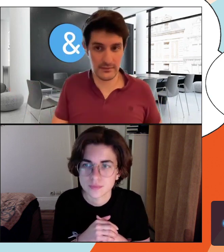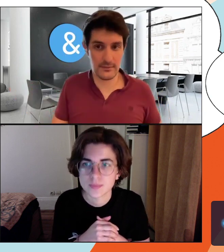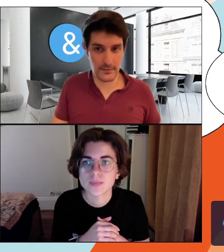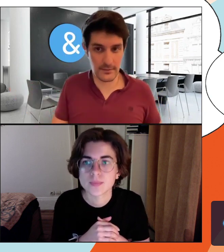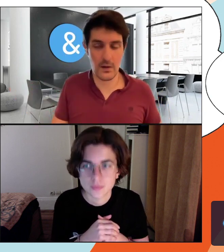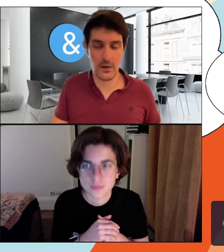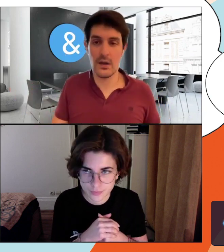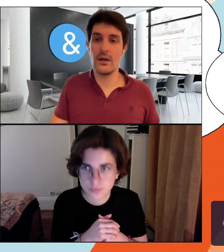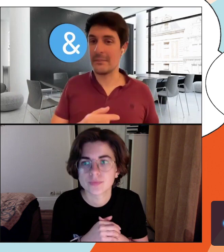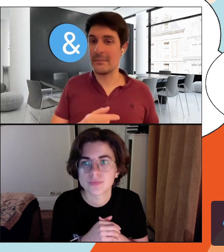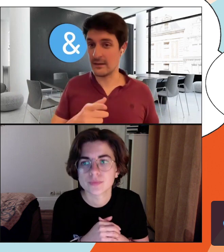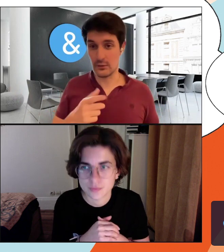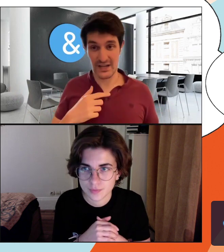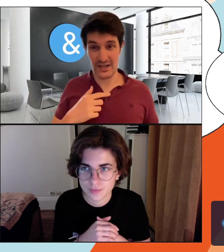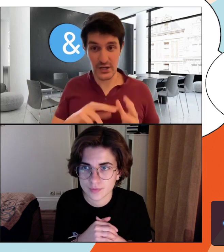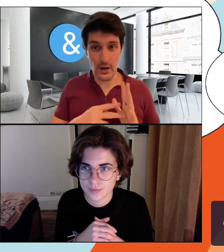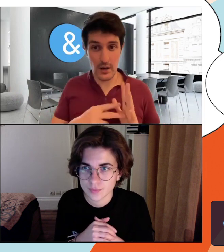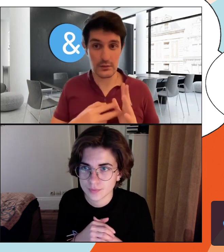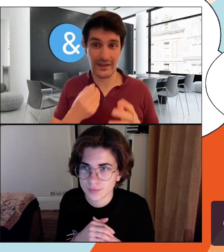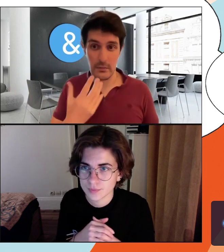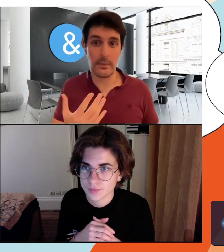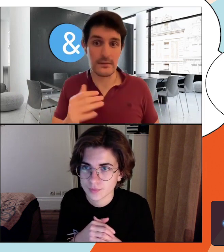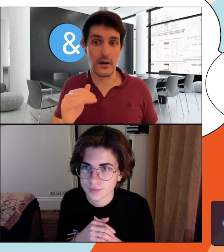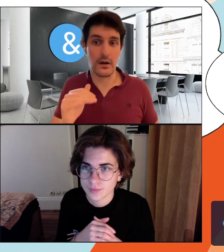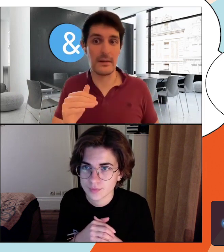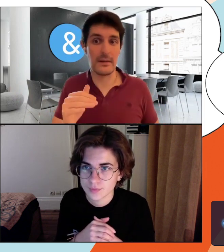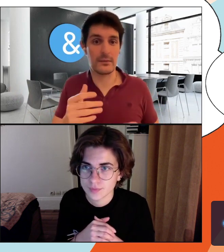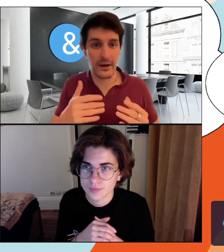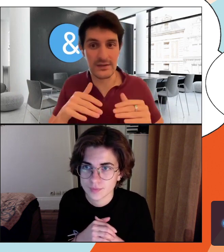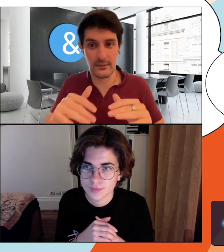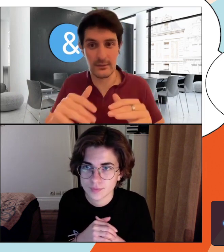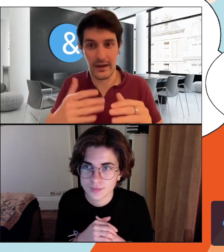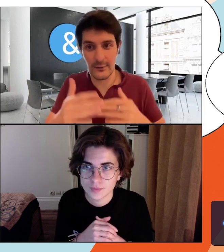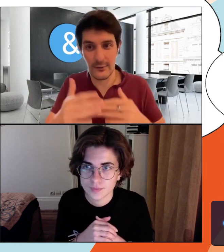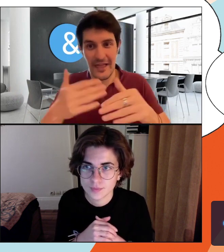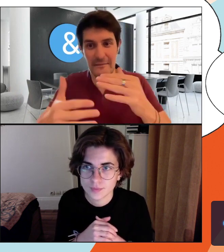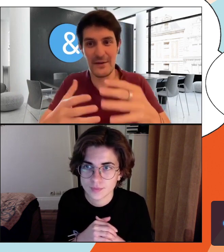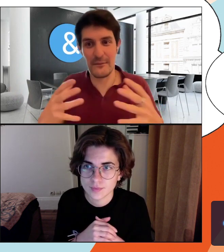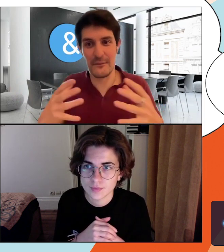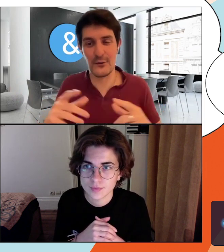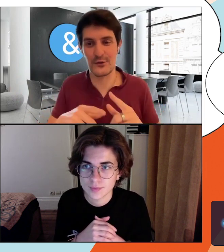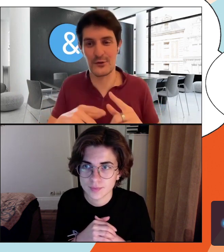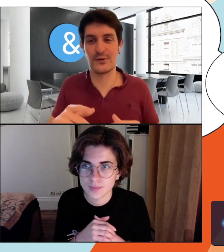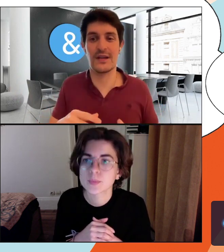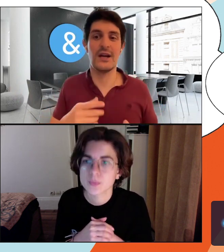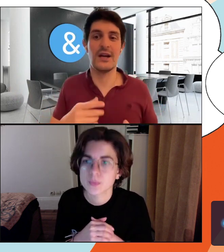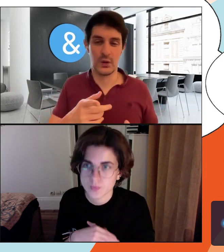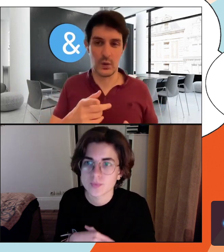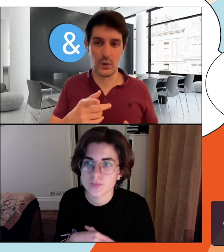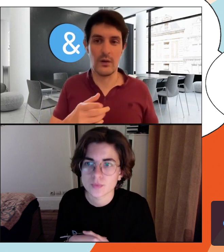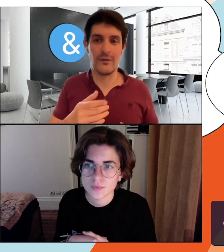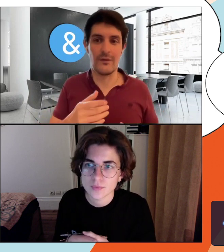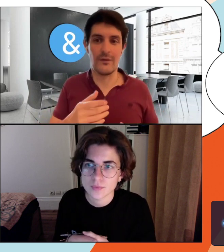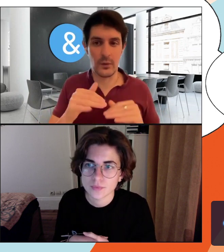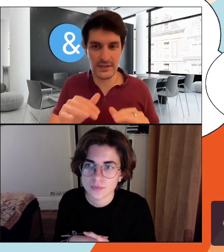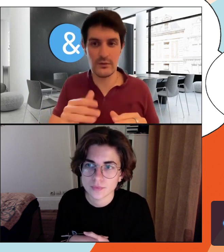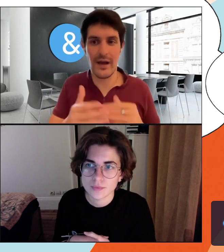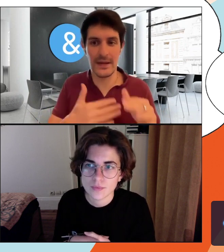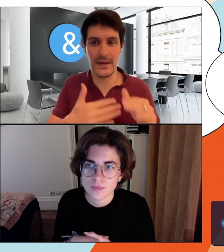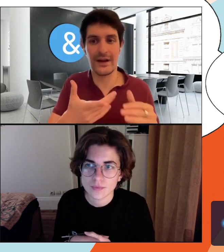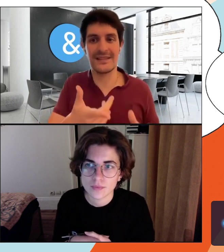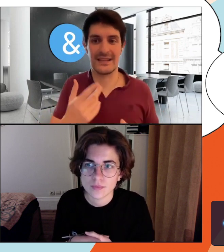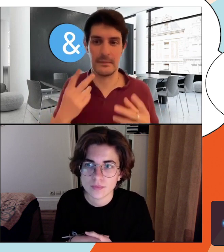d'accord? Et nos ingénieurs sont très bons parce que quand même, on a amélioré beaucoup de choses. Donc, on va continuer à améliorer